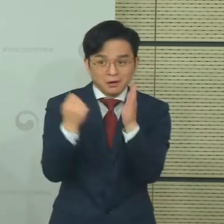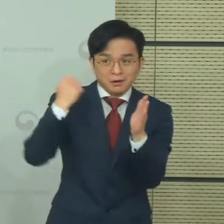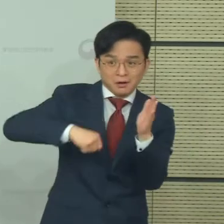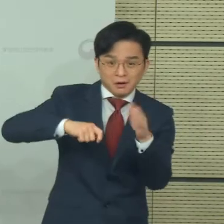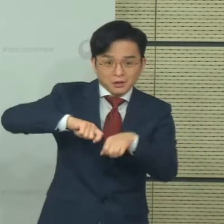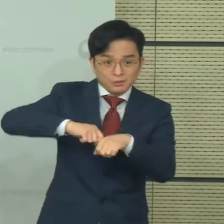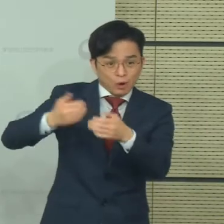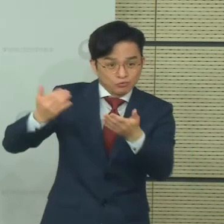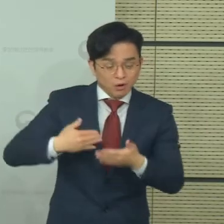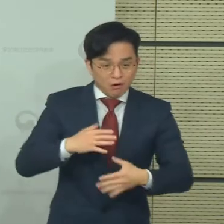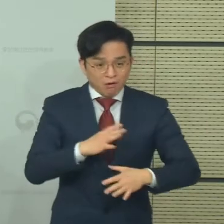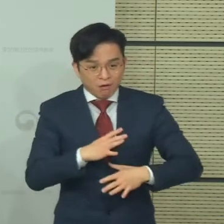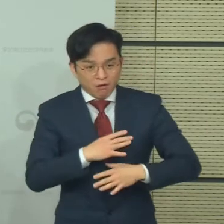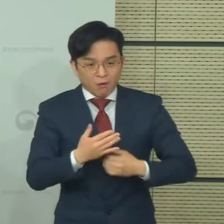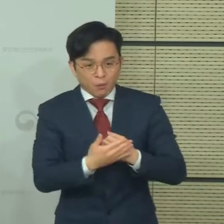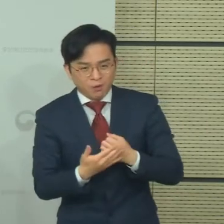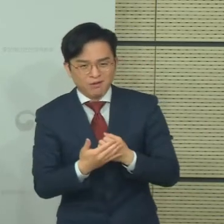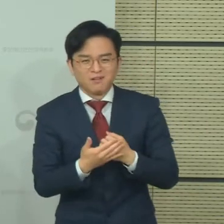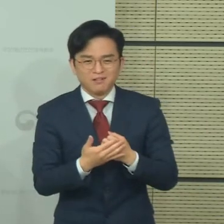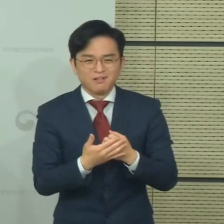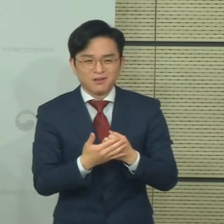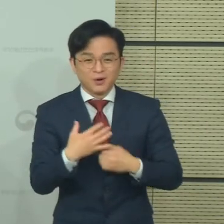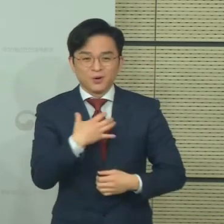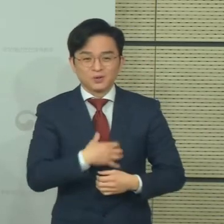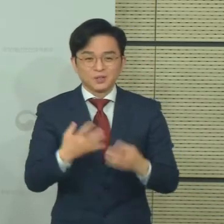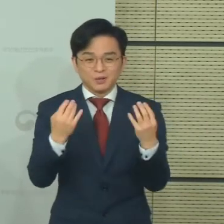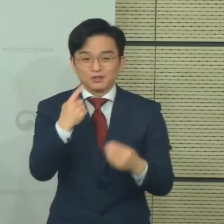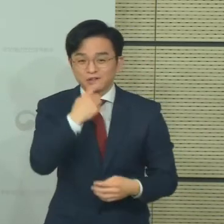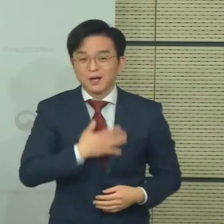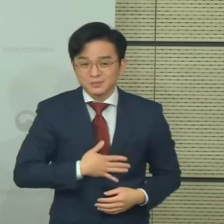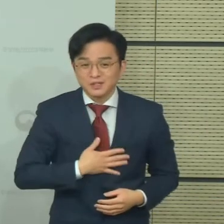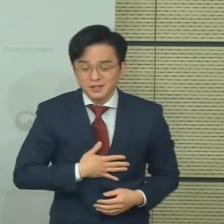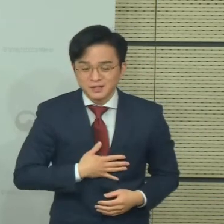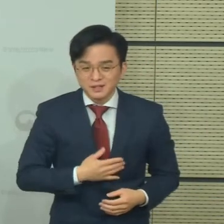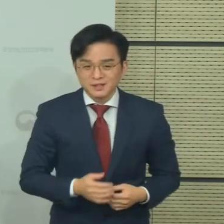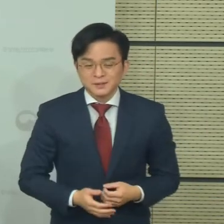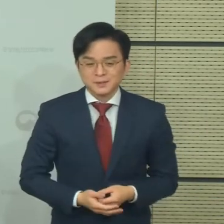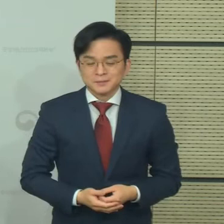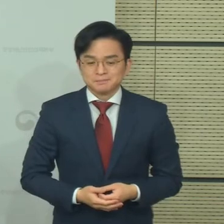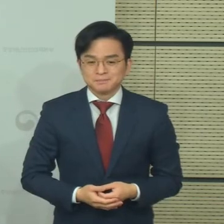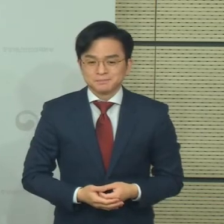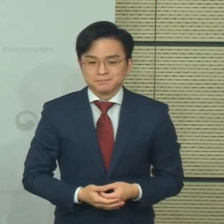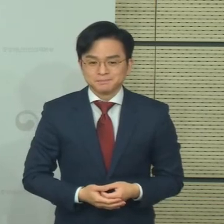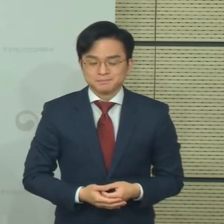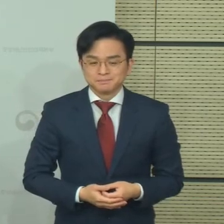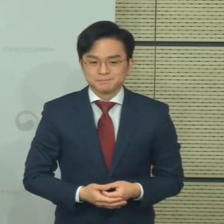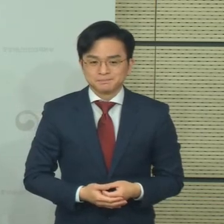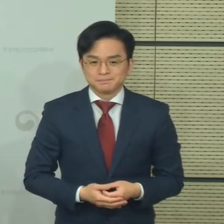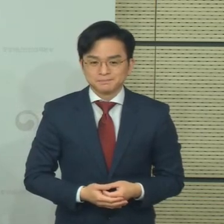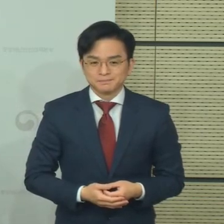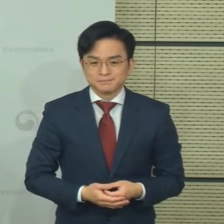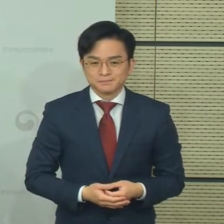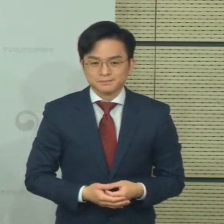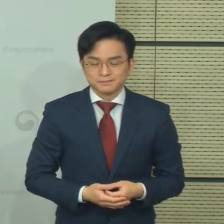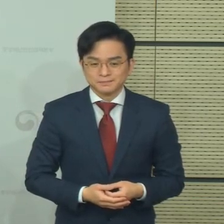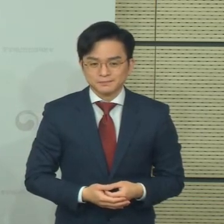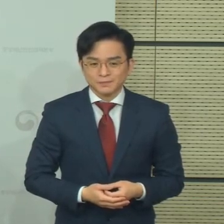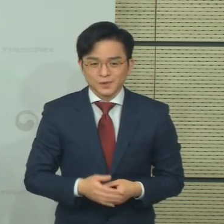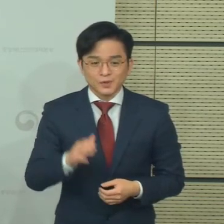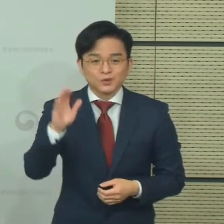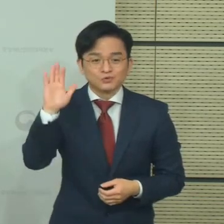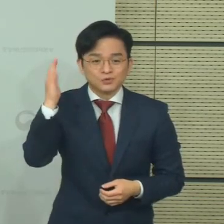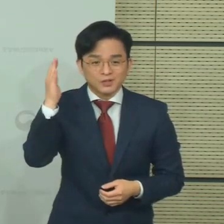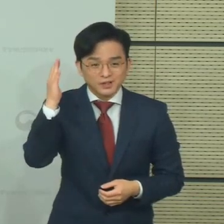강력 대응이라는 측면보다는 저희가 이제 계속해서 집단적인 감염들이 계속해서 발생을 하고